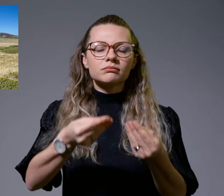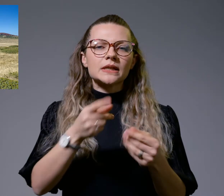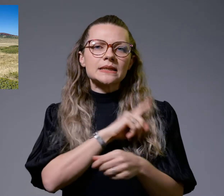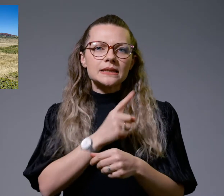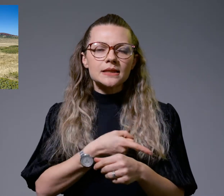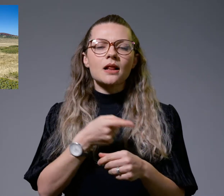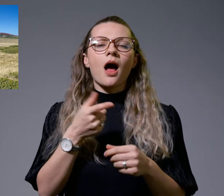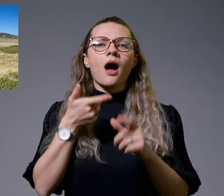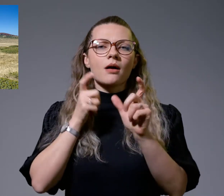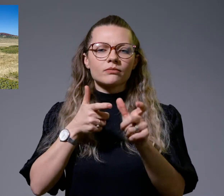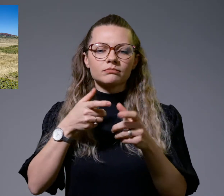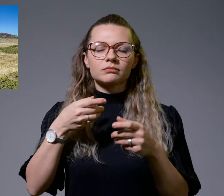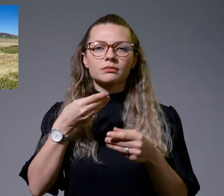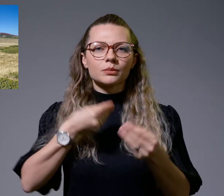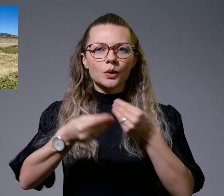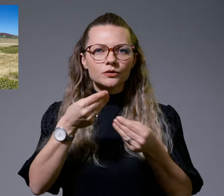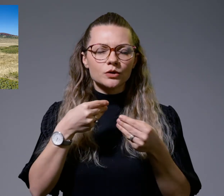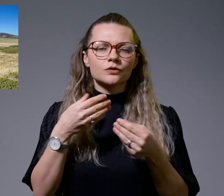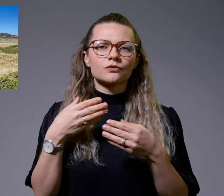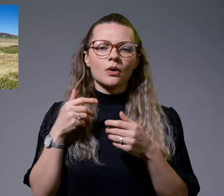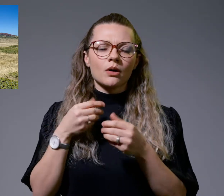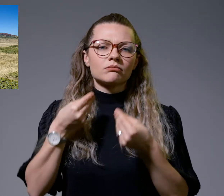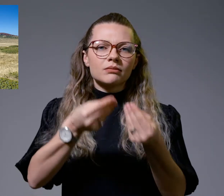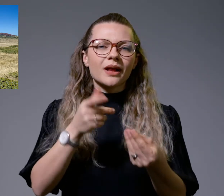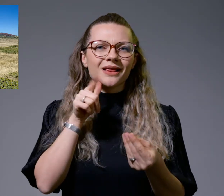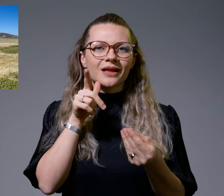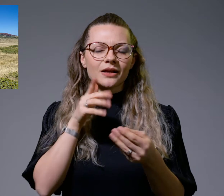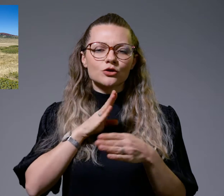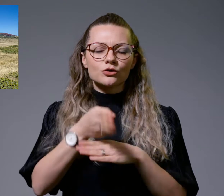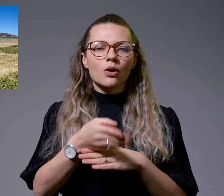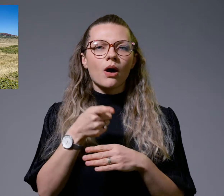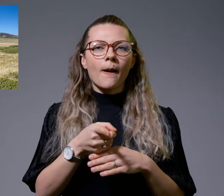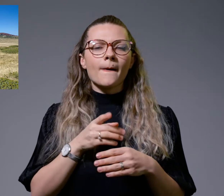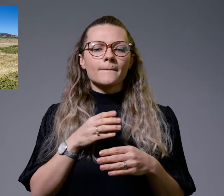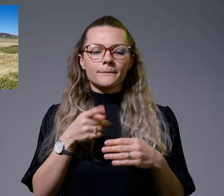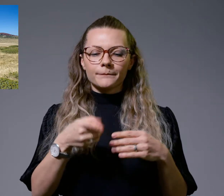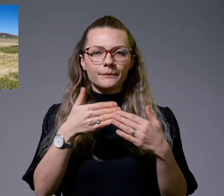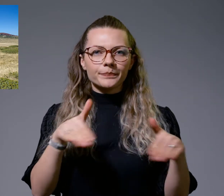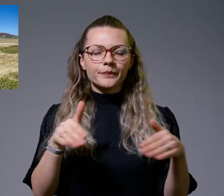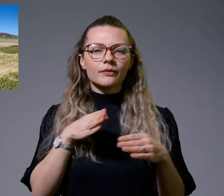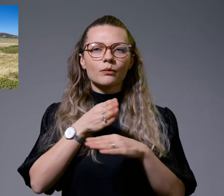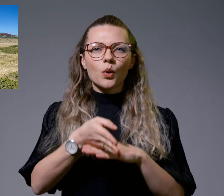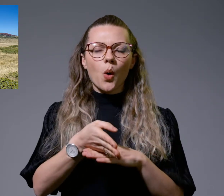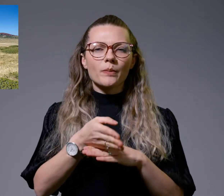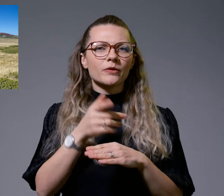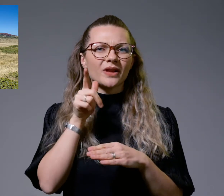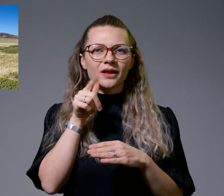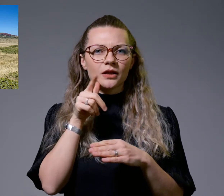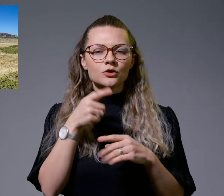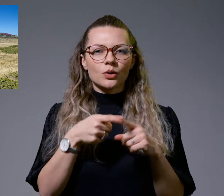биле тешко пристапни. Со пробивот на овој дел, бугарските сили би се